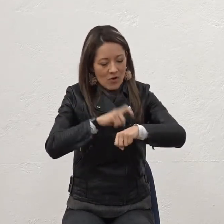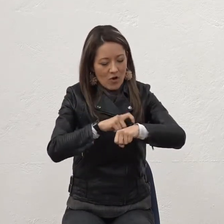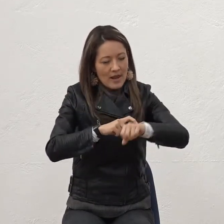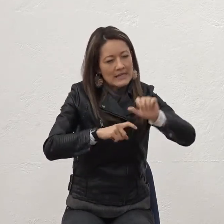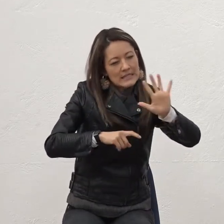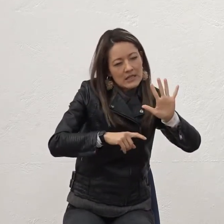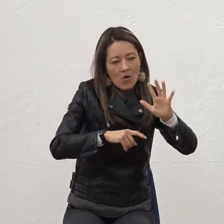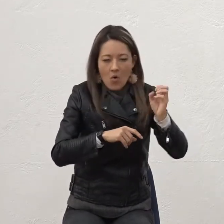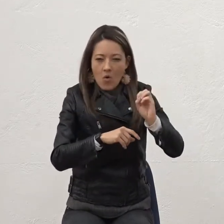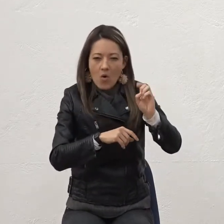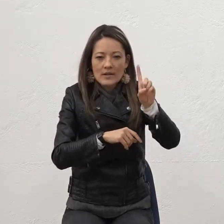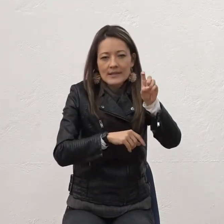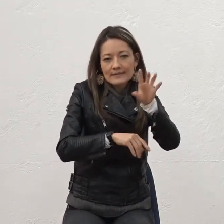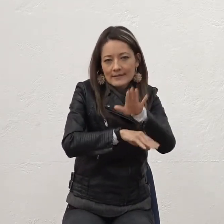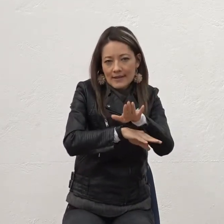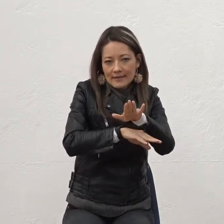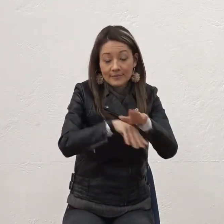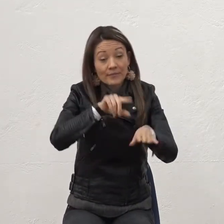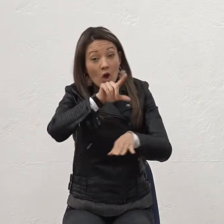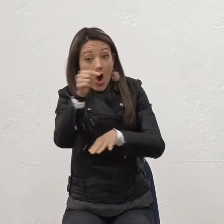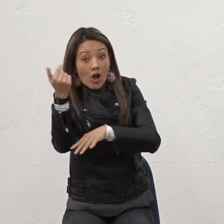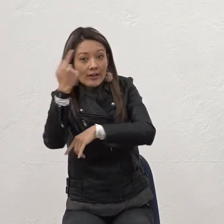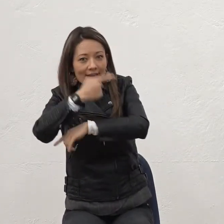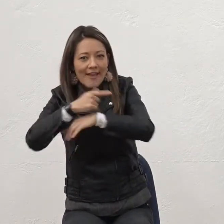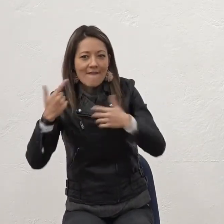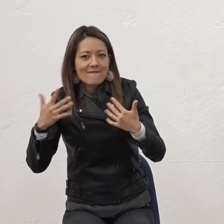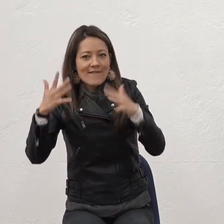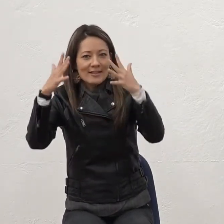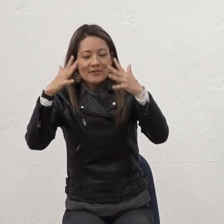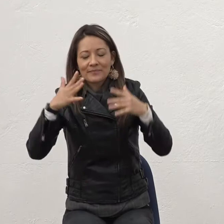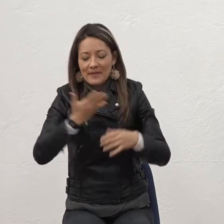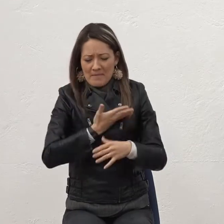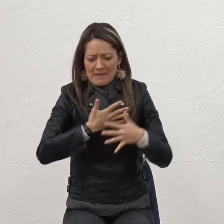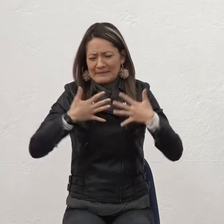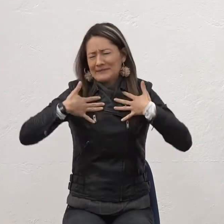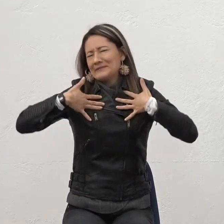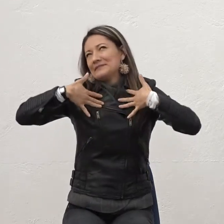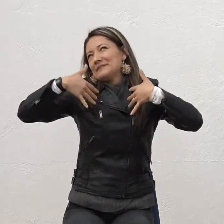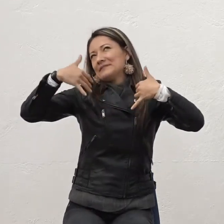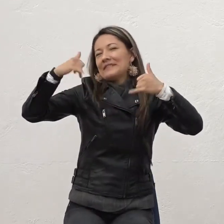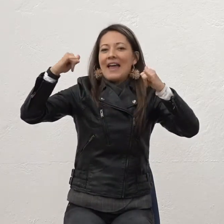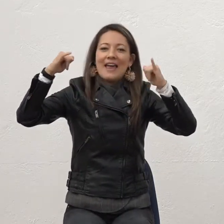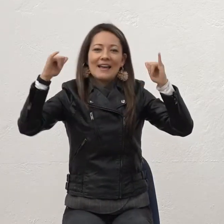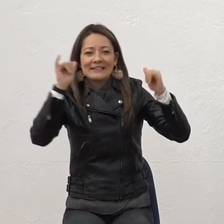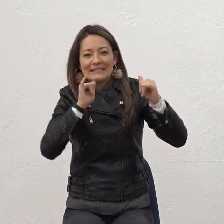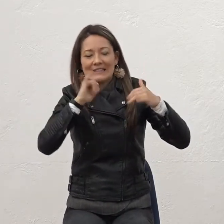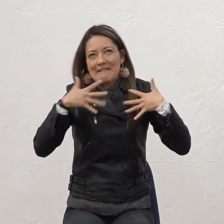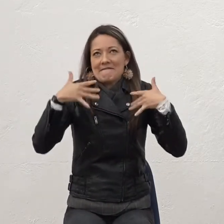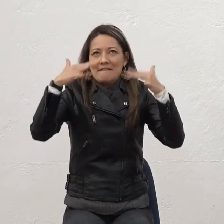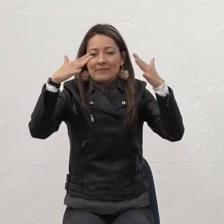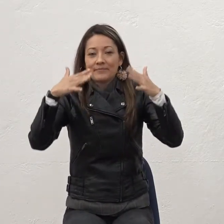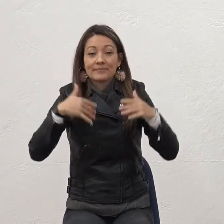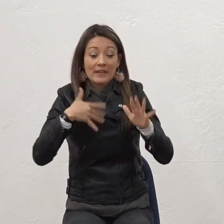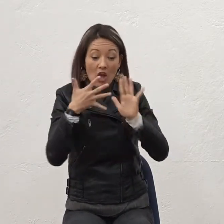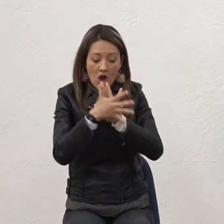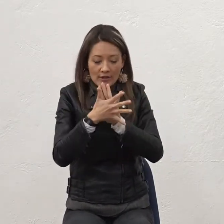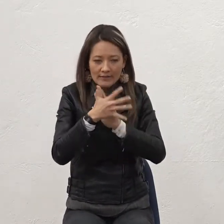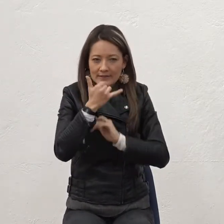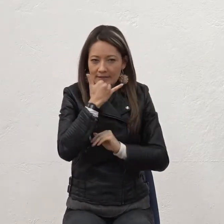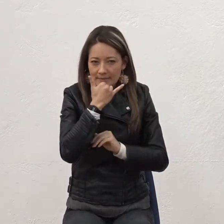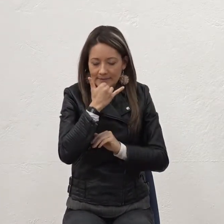tarde. Y al otro día era festivo. Ay, yo más contenta. Él me contaba después que cuando iba de